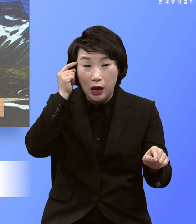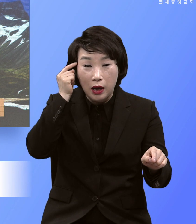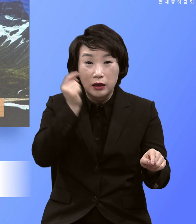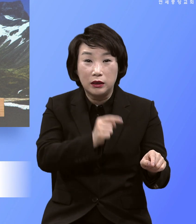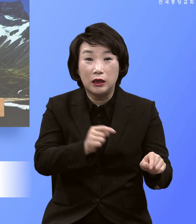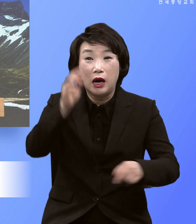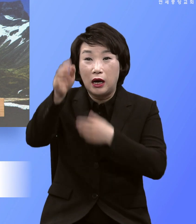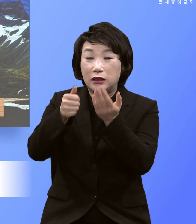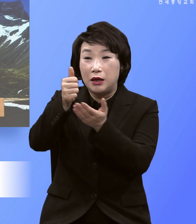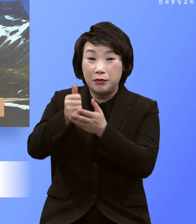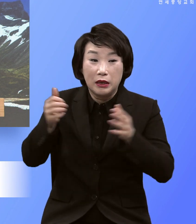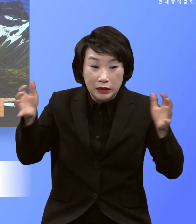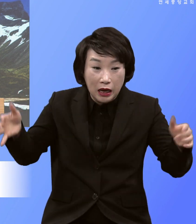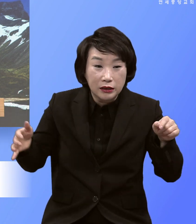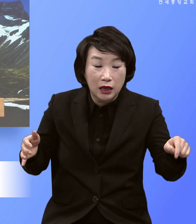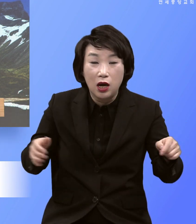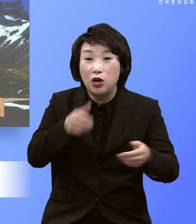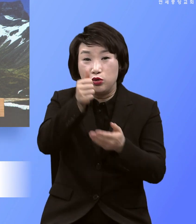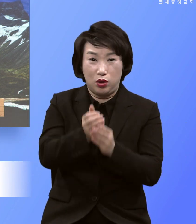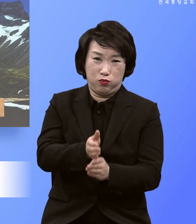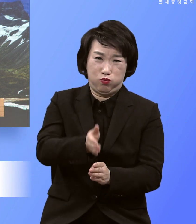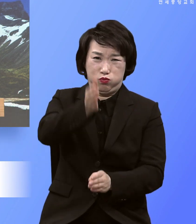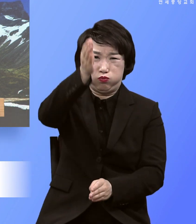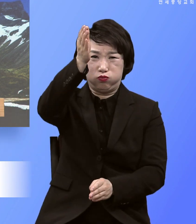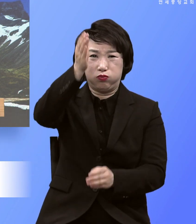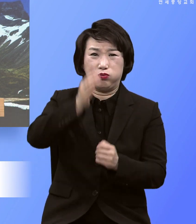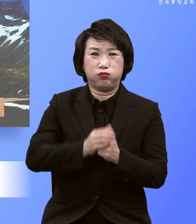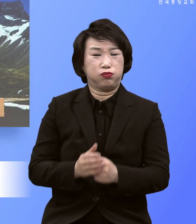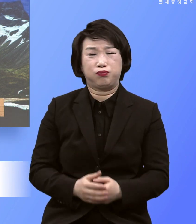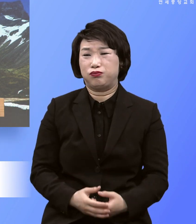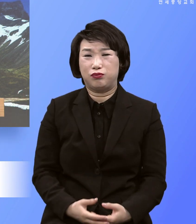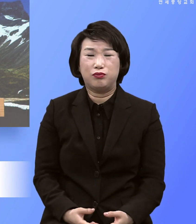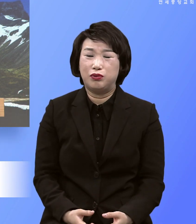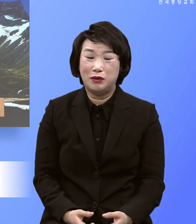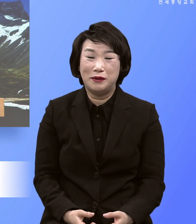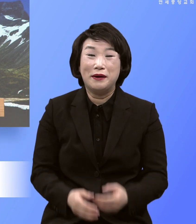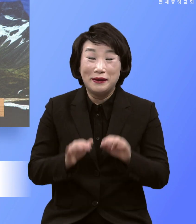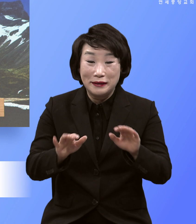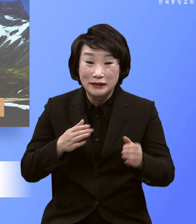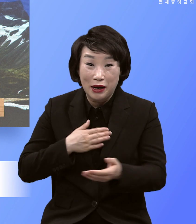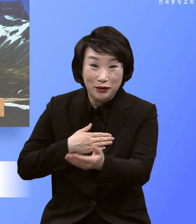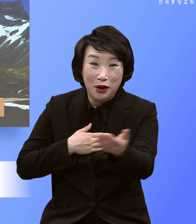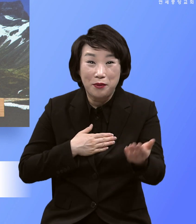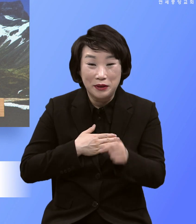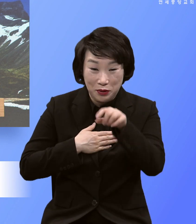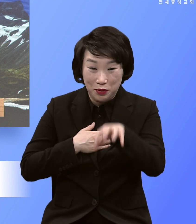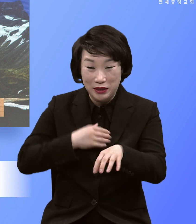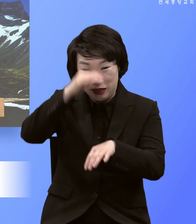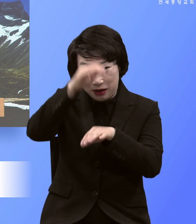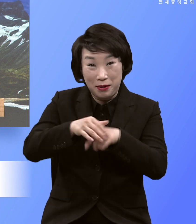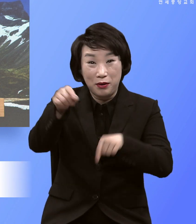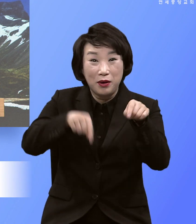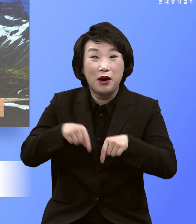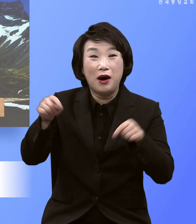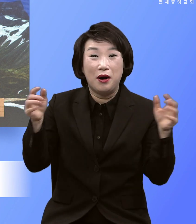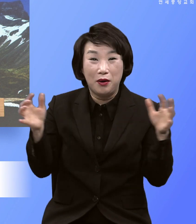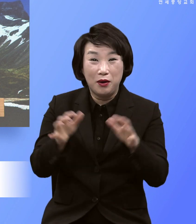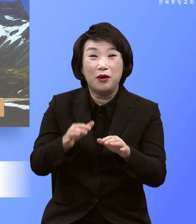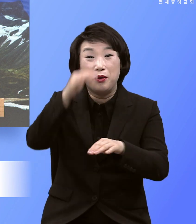그와 하나님 사이에 죄의 담이 가로막혀서 나와 여러분들은 이 자리에 와서 예배하는